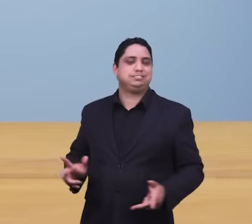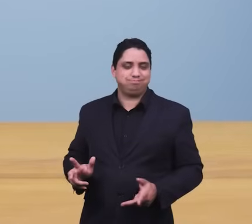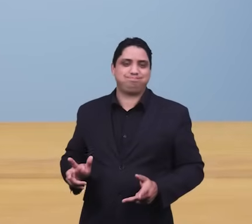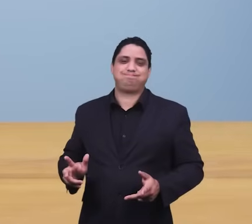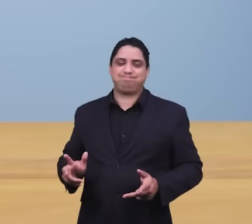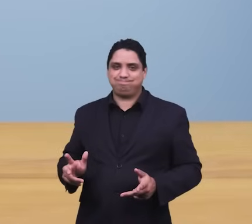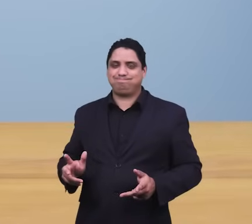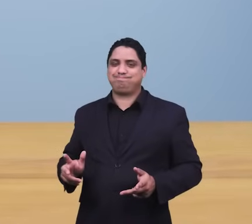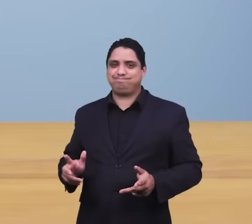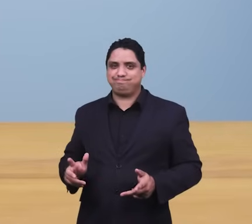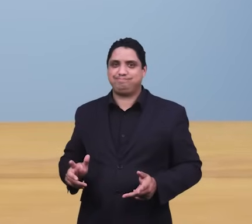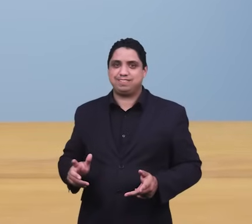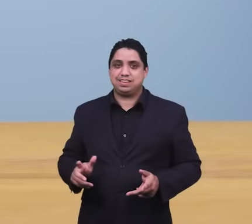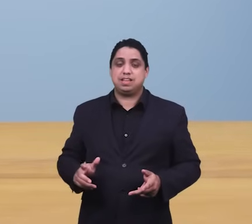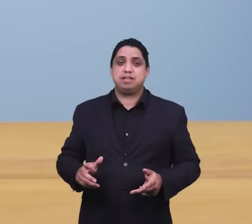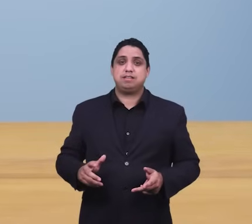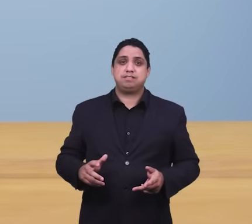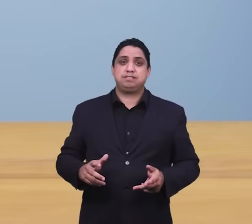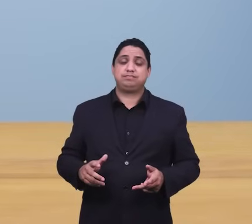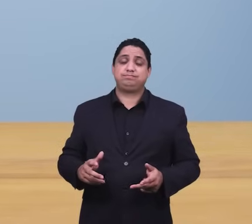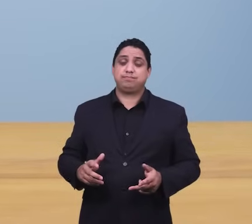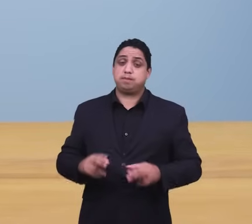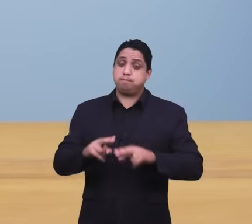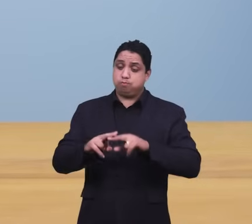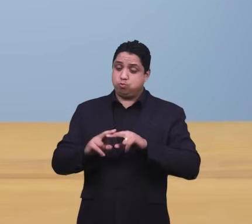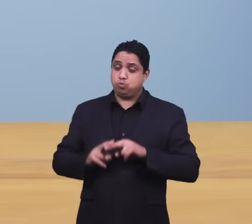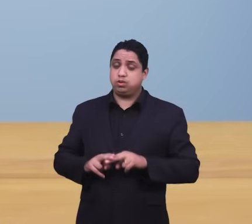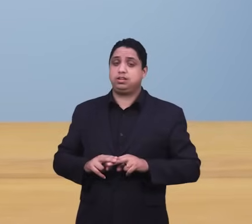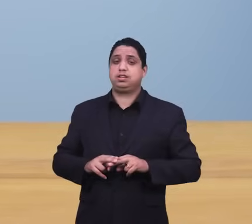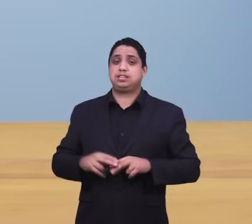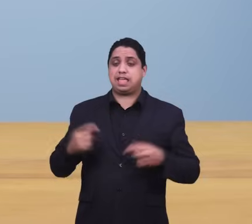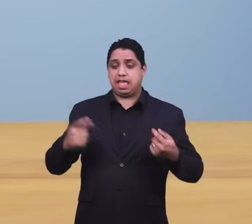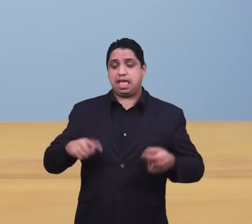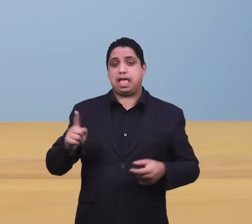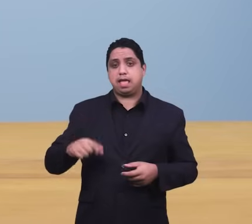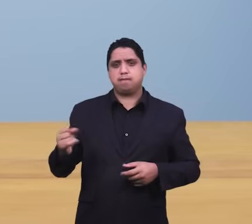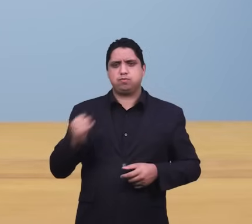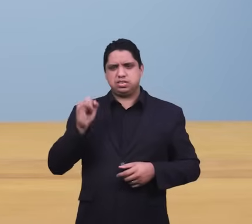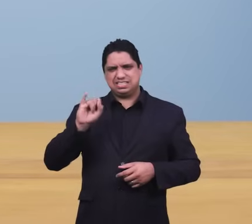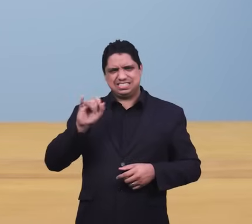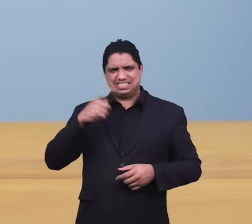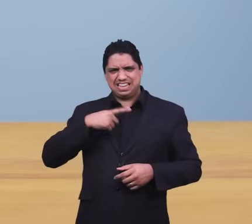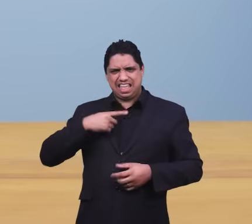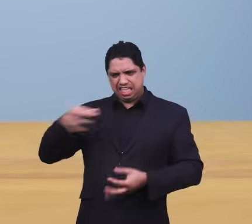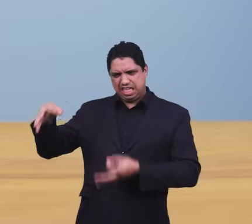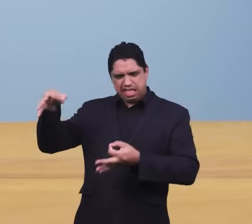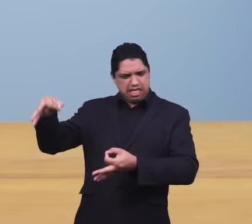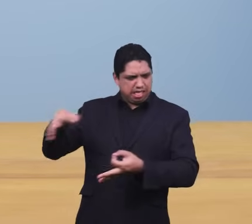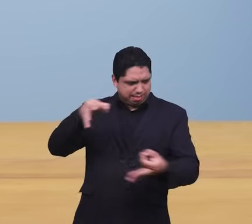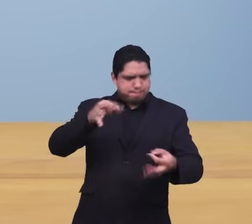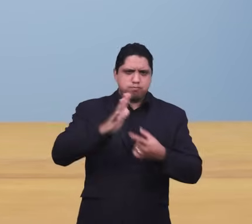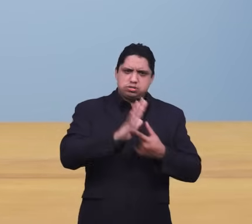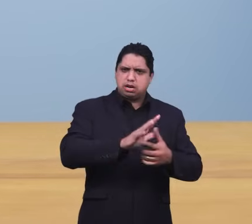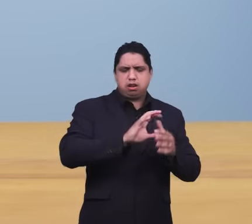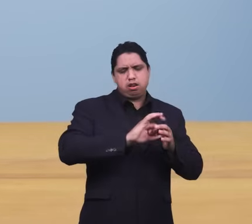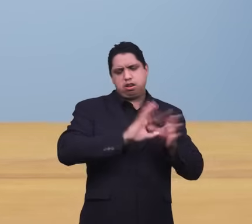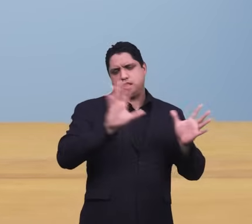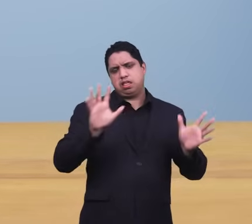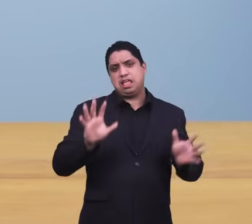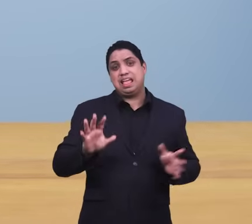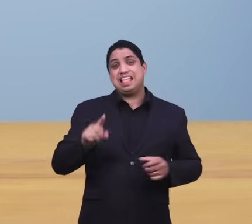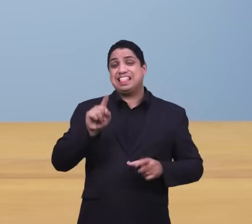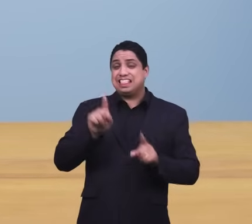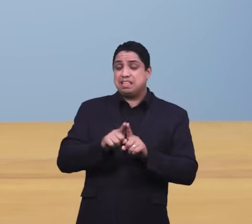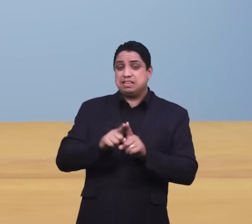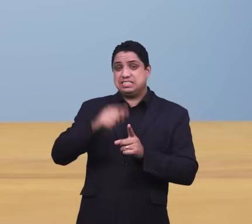é esperado desse diagnóstico e não ter como um peso na vida